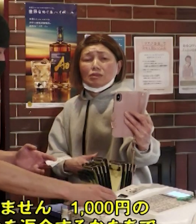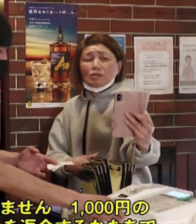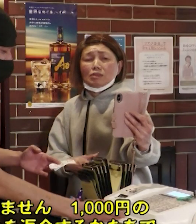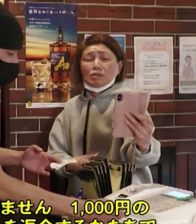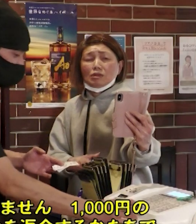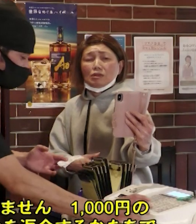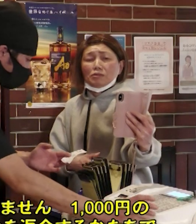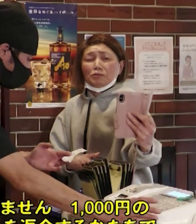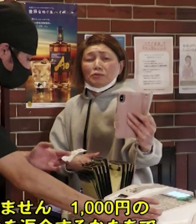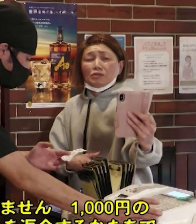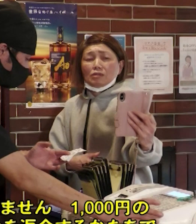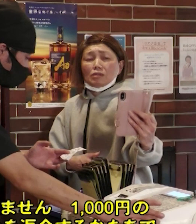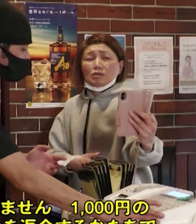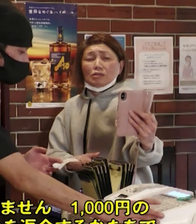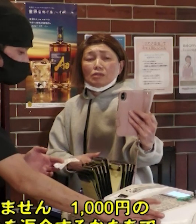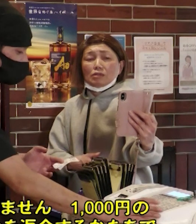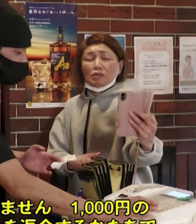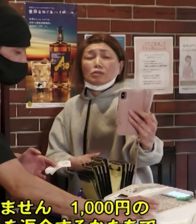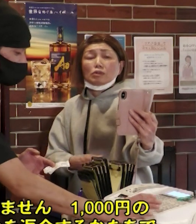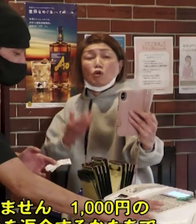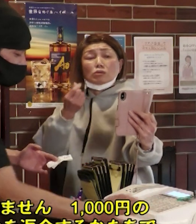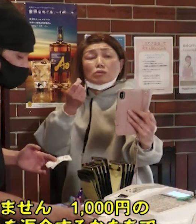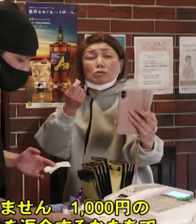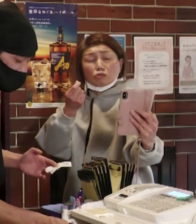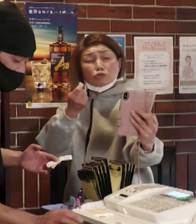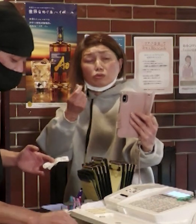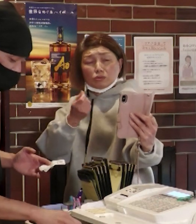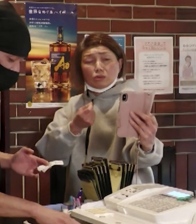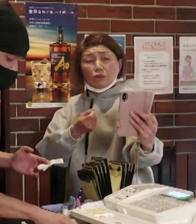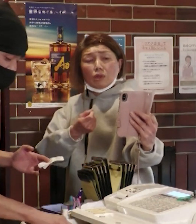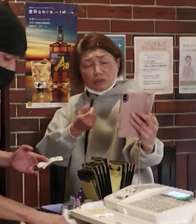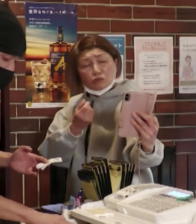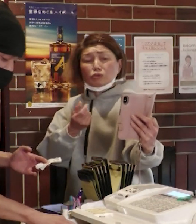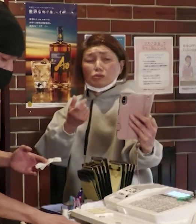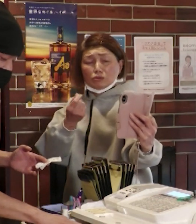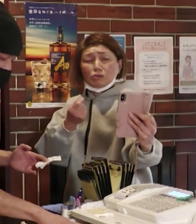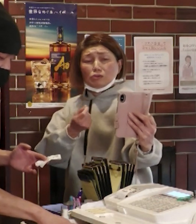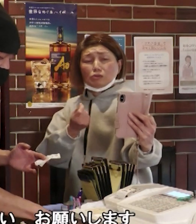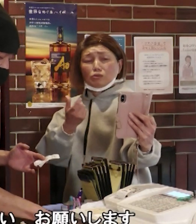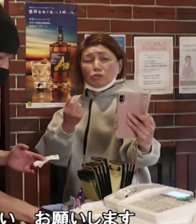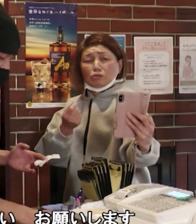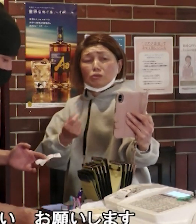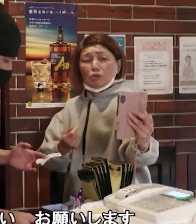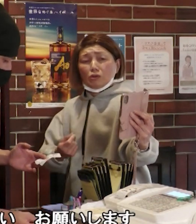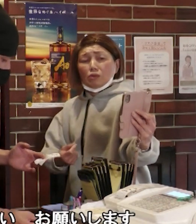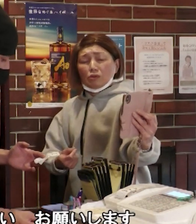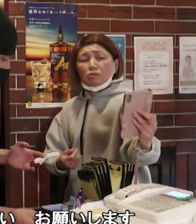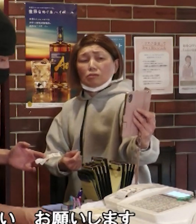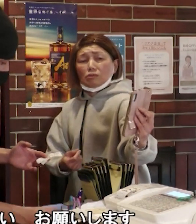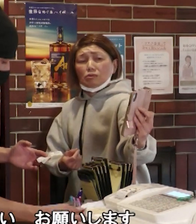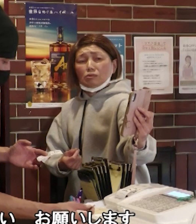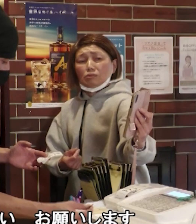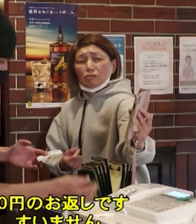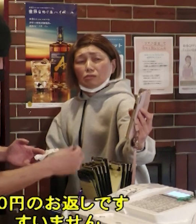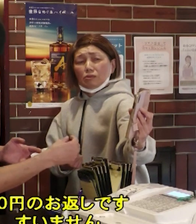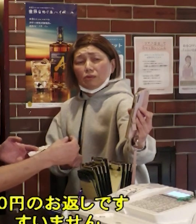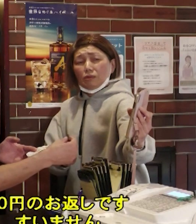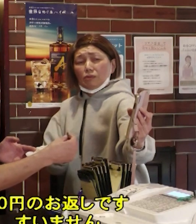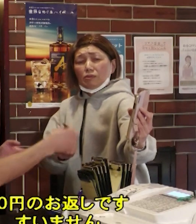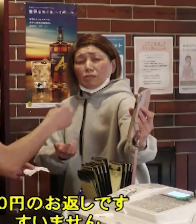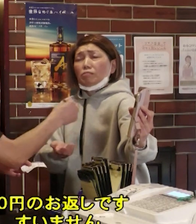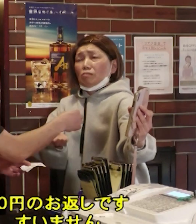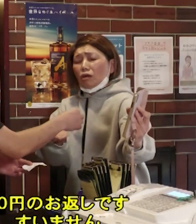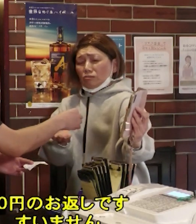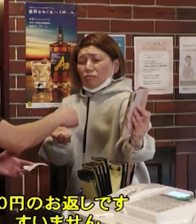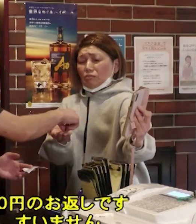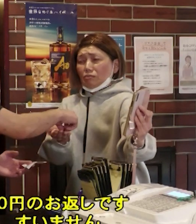すみません、1000円の 2% 分を返金する形で。 あ、はい、お願いします。 20